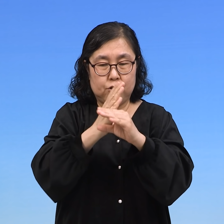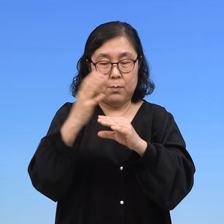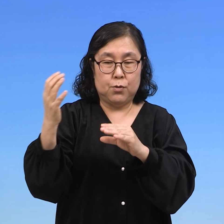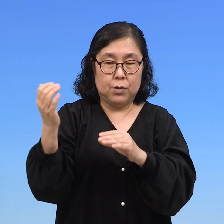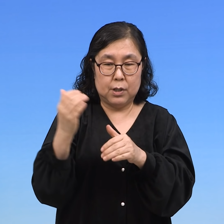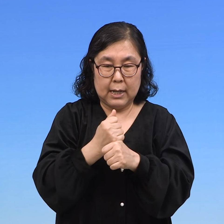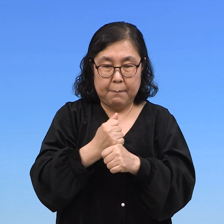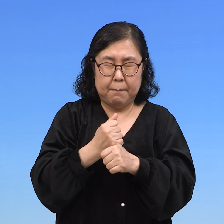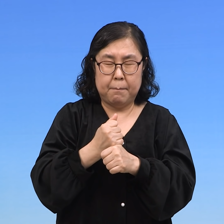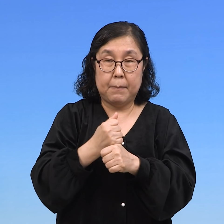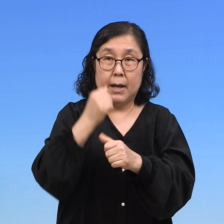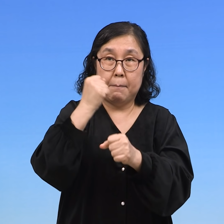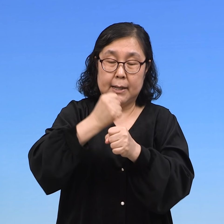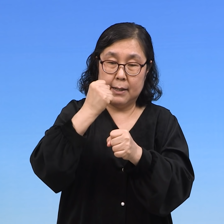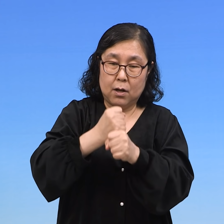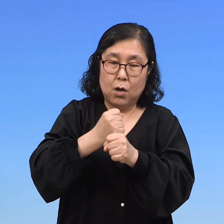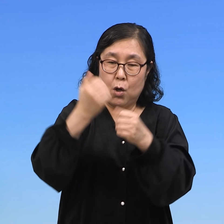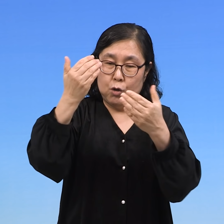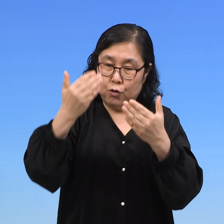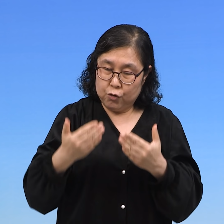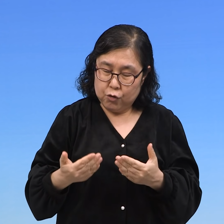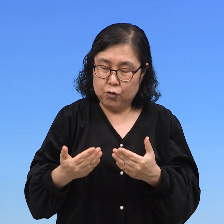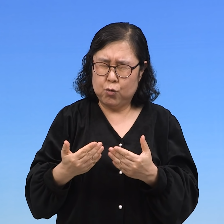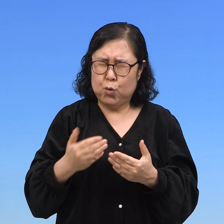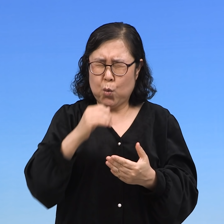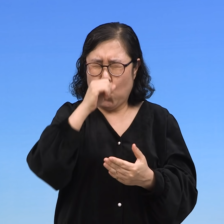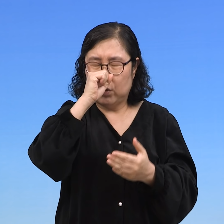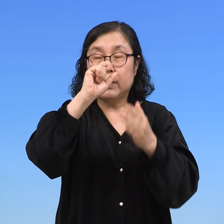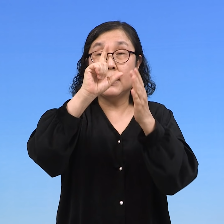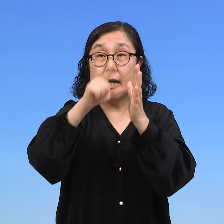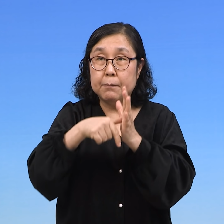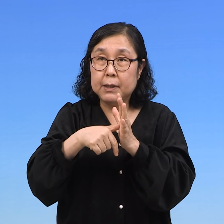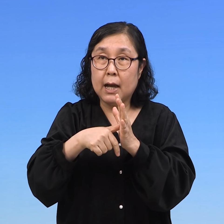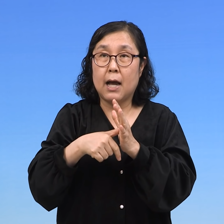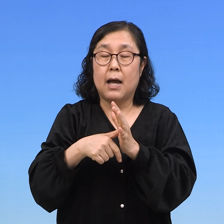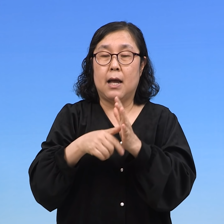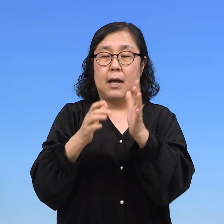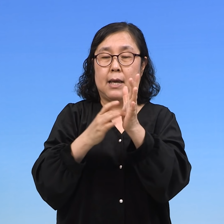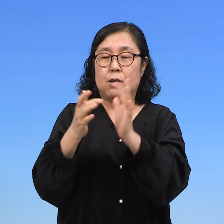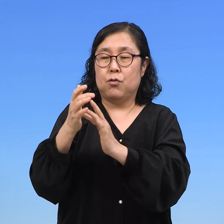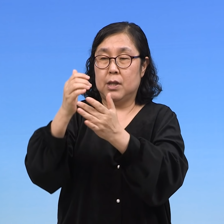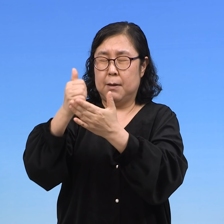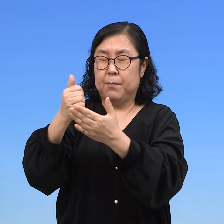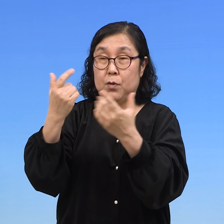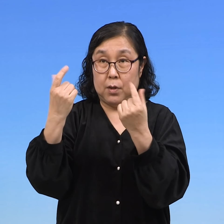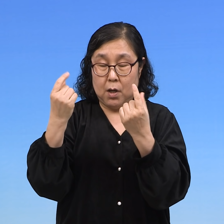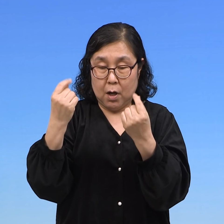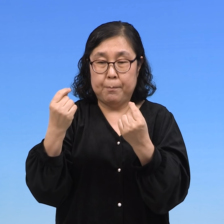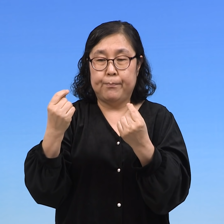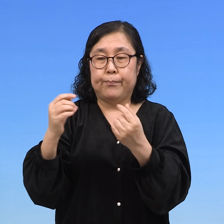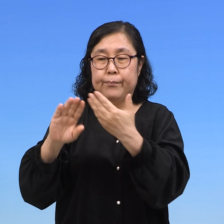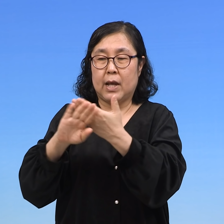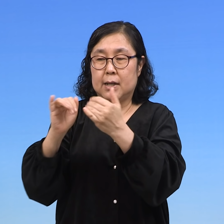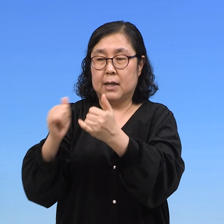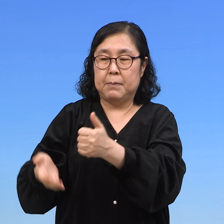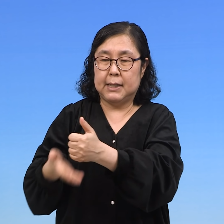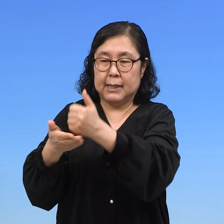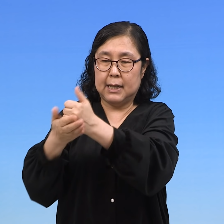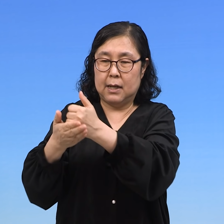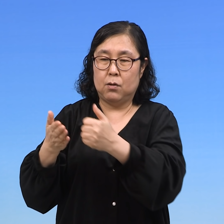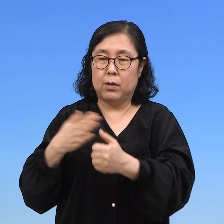황홀한 시간이 되고 여러분 예수님처럼 누가 칭찬해도 우쭈라지 않고 예수님처럼